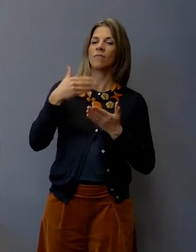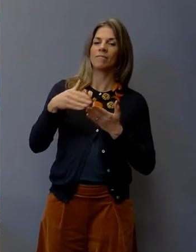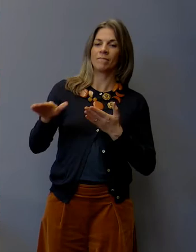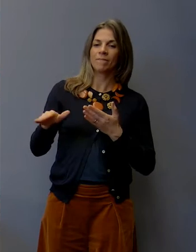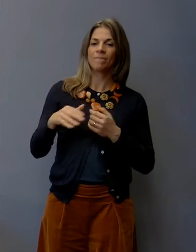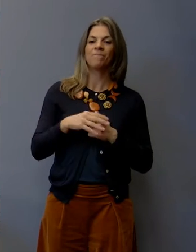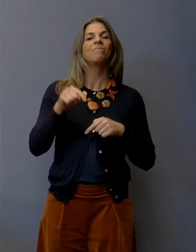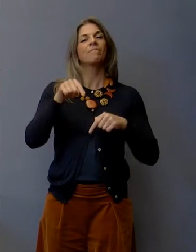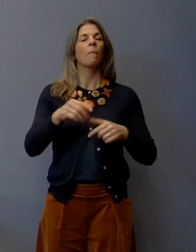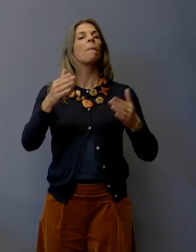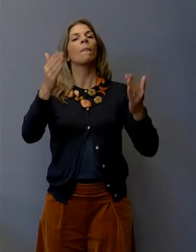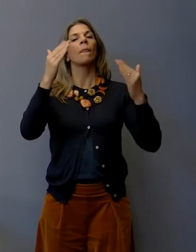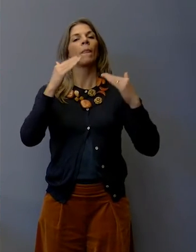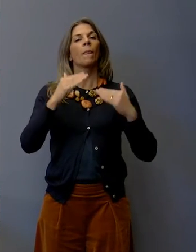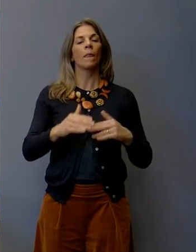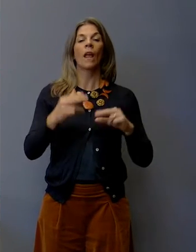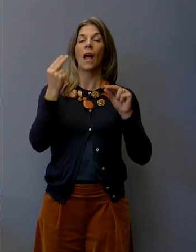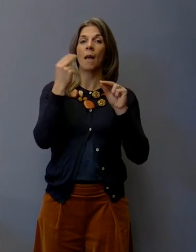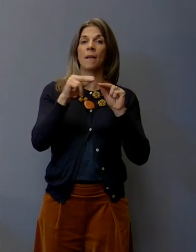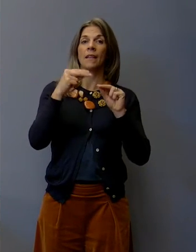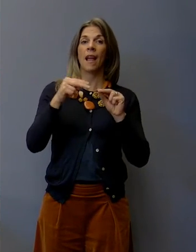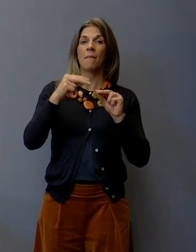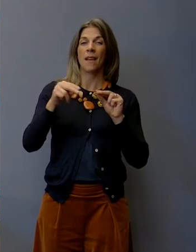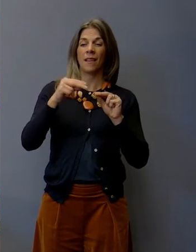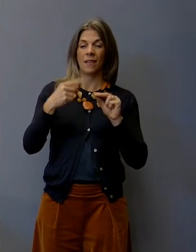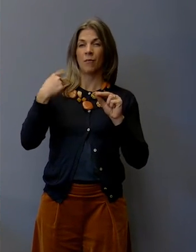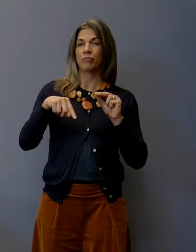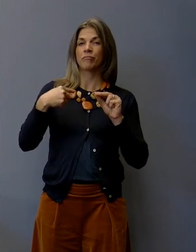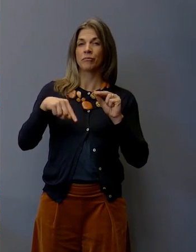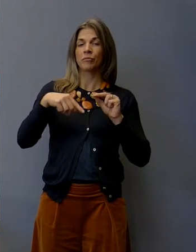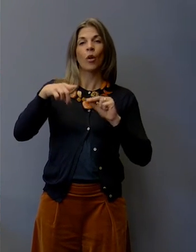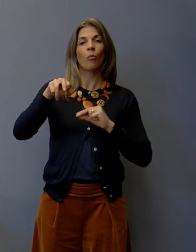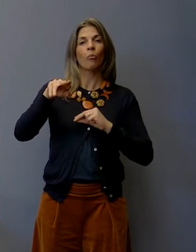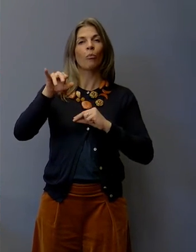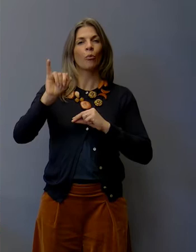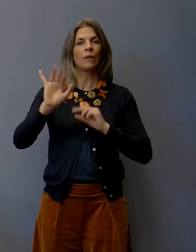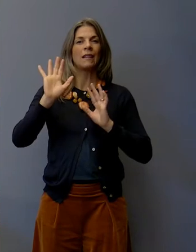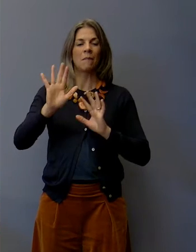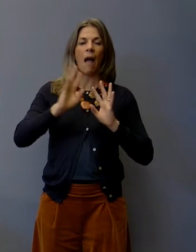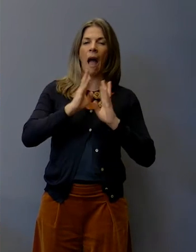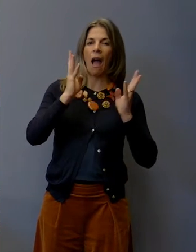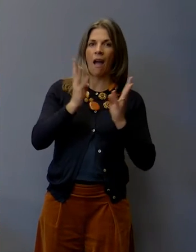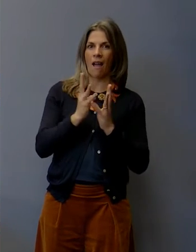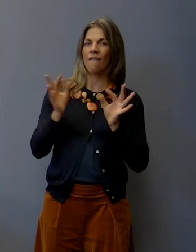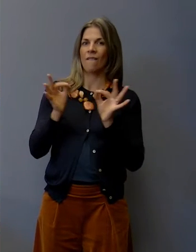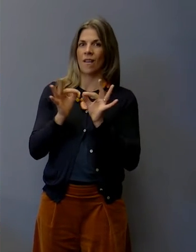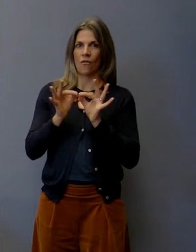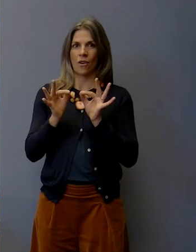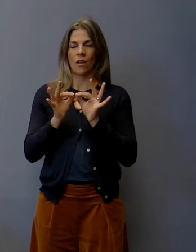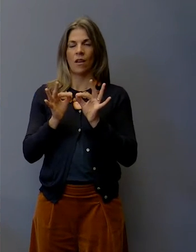orari votazione degli emendamenti residuali del consigliere tutti con parere favorevole della giunta numeri